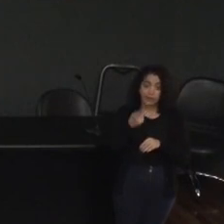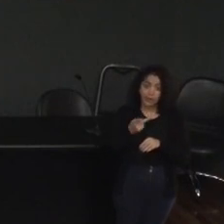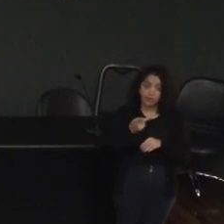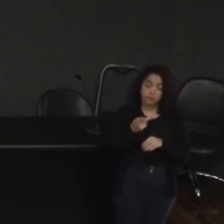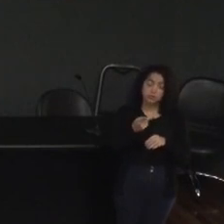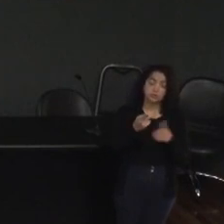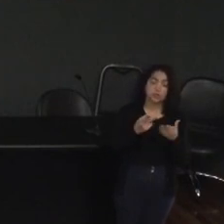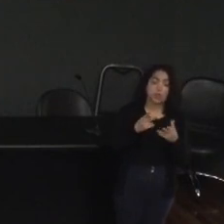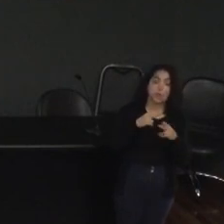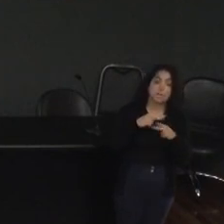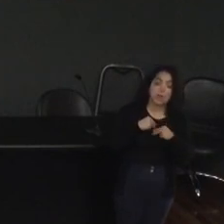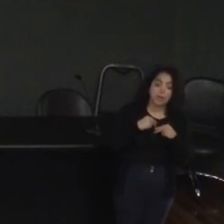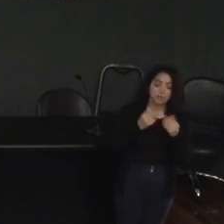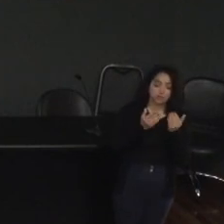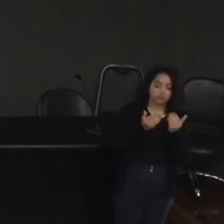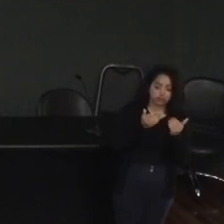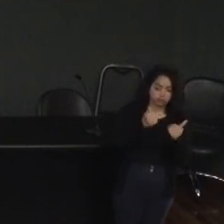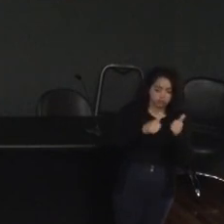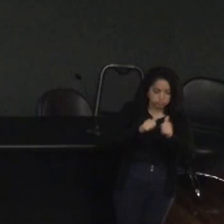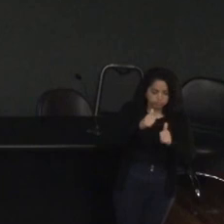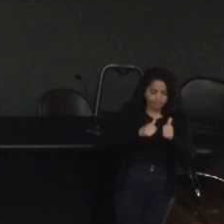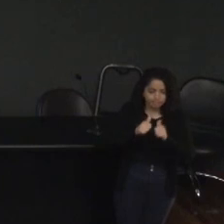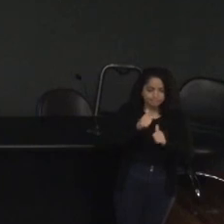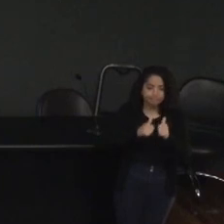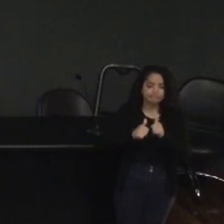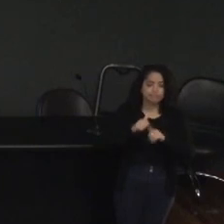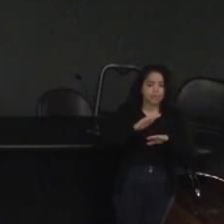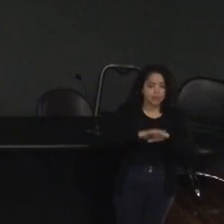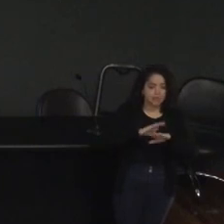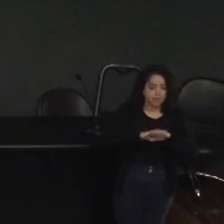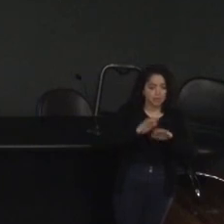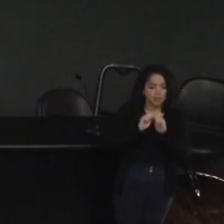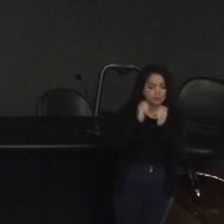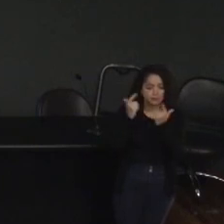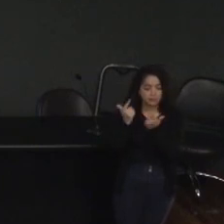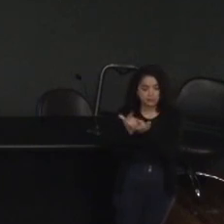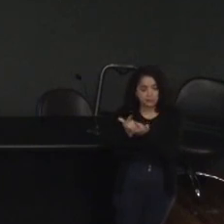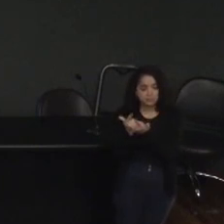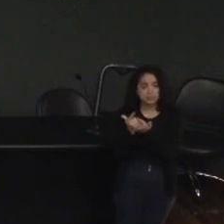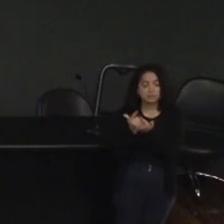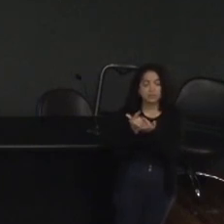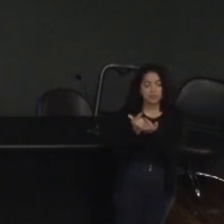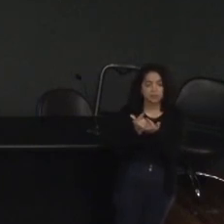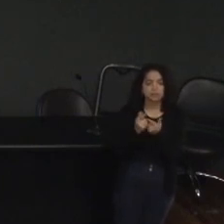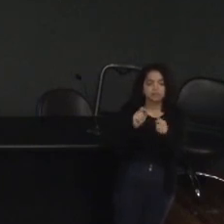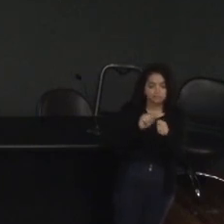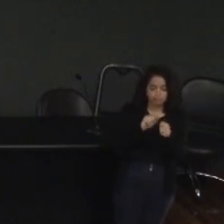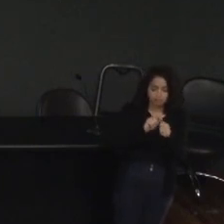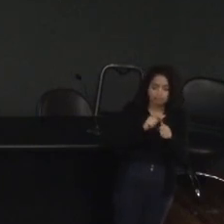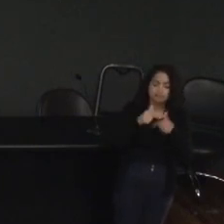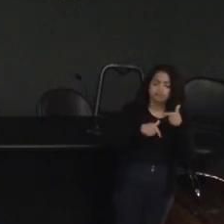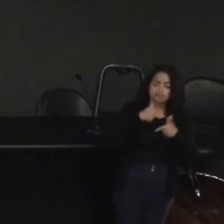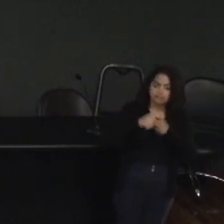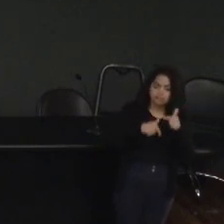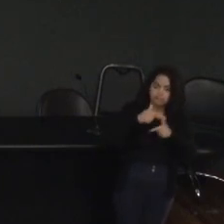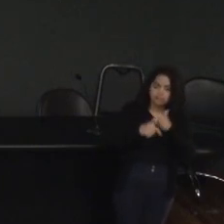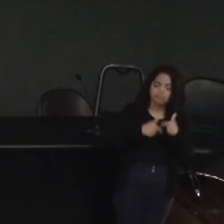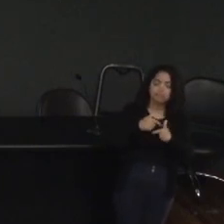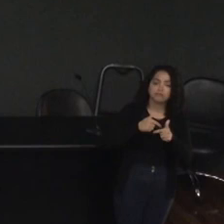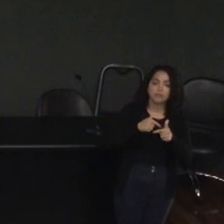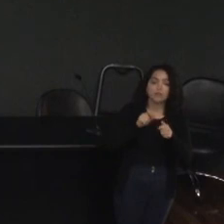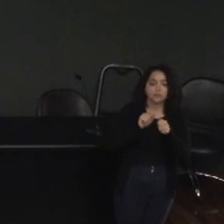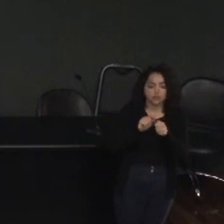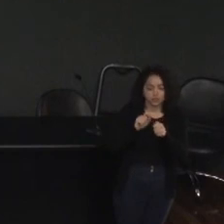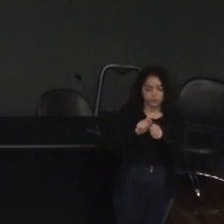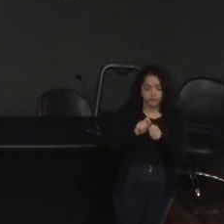é o seguinte o mérito da avaliação do apetite de risco é da Assembleia e a gente fez o nosso trabalho está dizendo que a gente não fez mas a gente